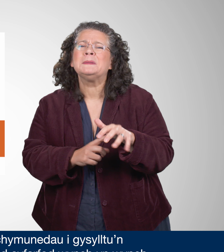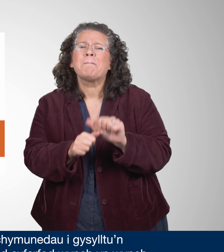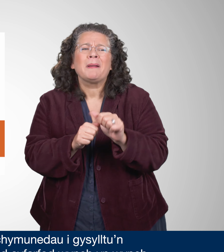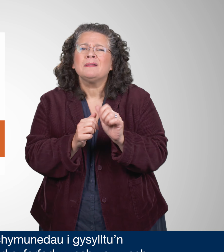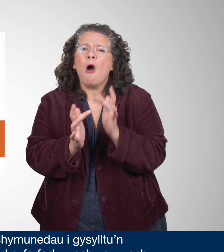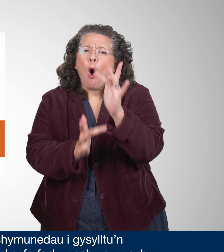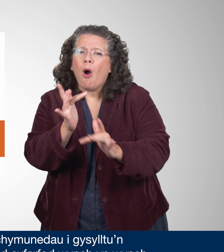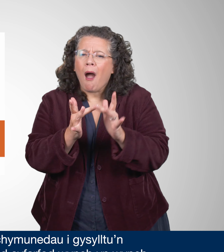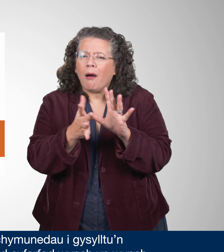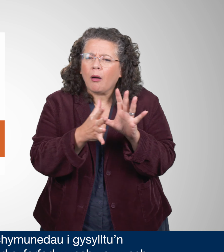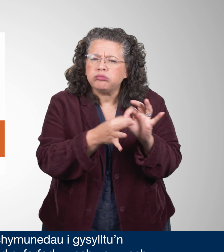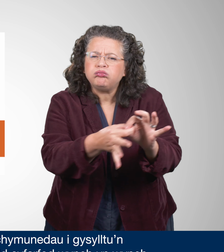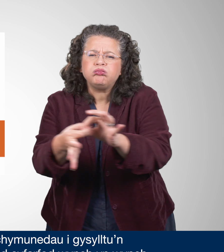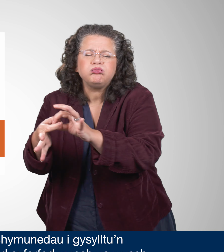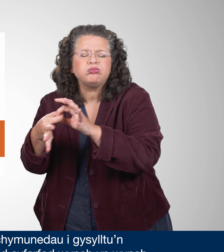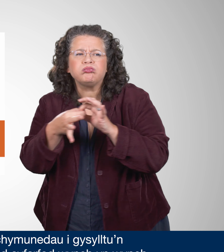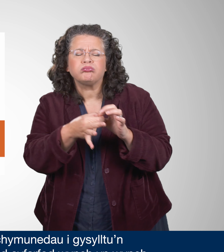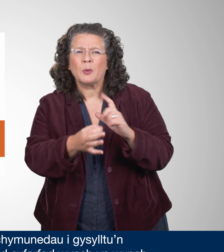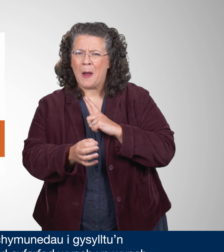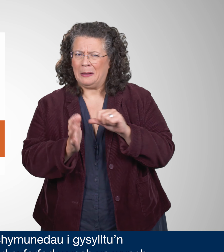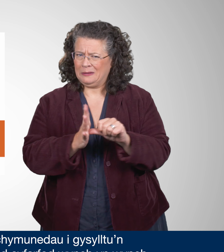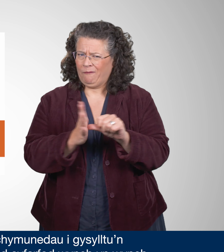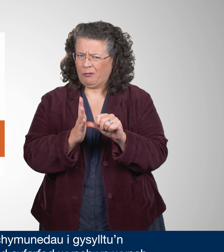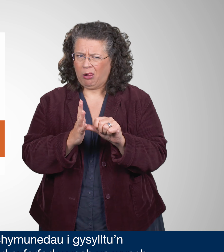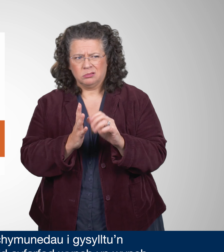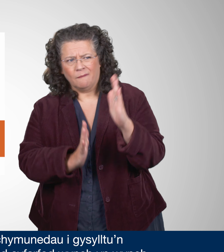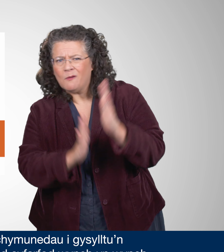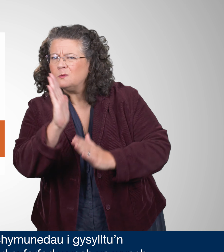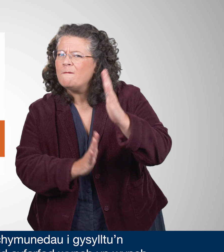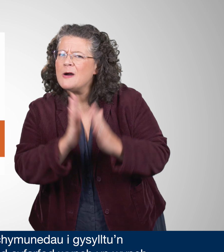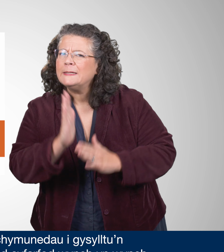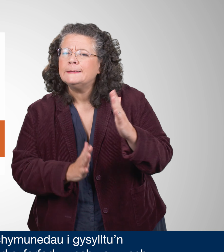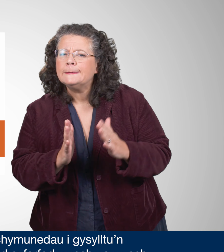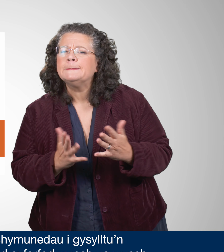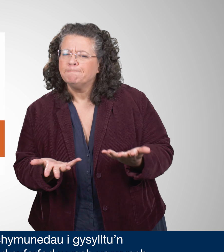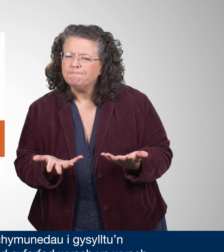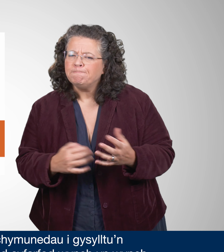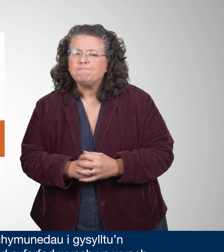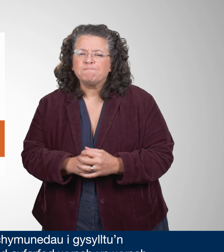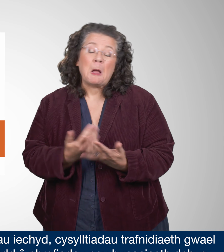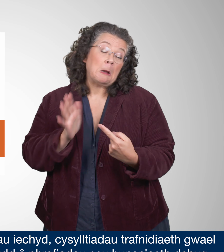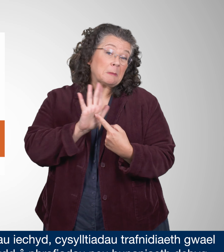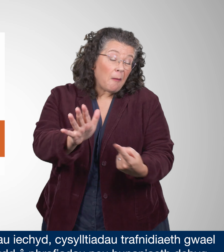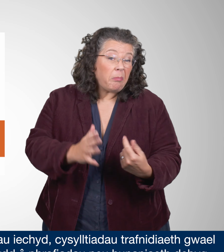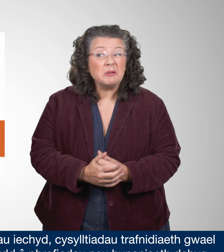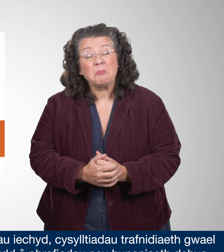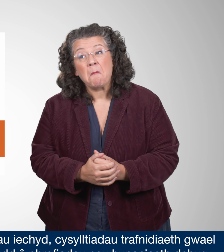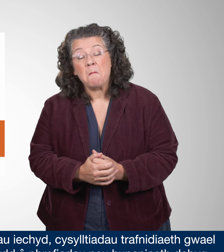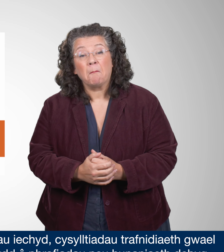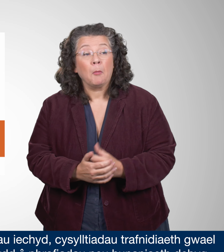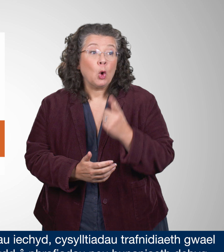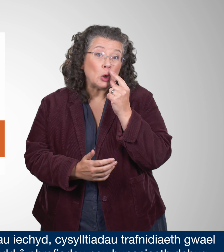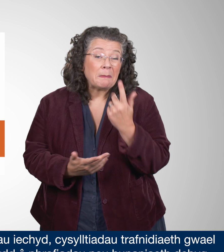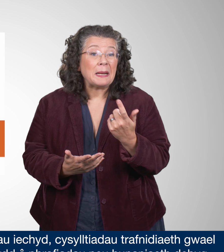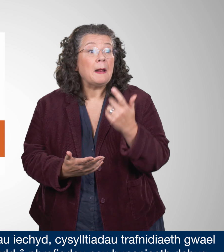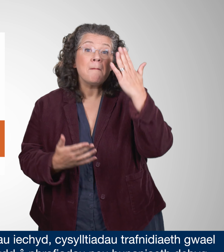ystyrlon ar-lein pan ei fod yn anodd cyfarfod wyneb yn wyneb. Gall enghreifftiau